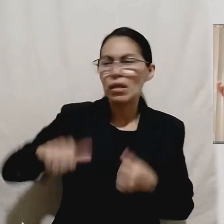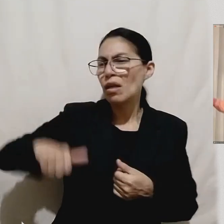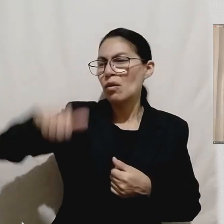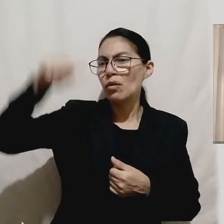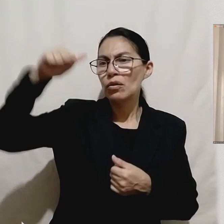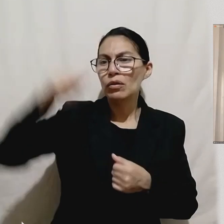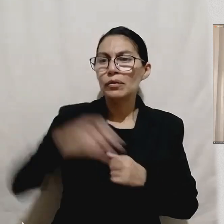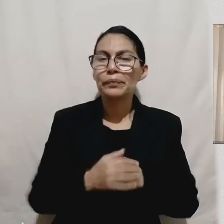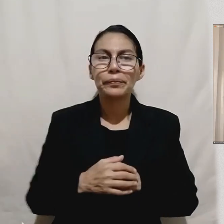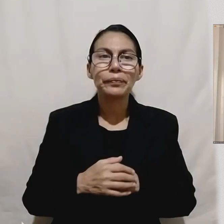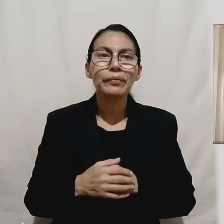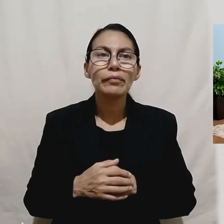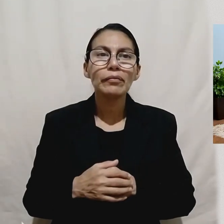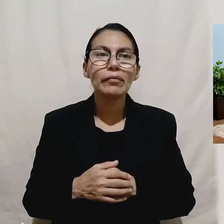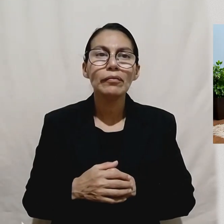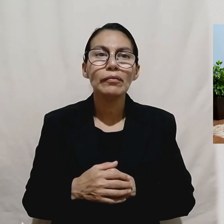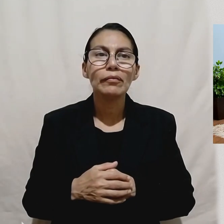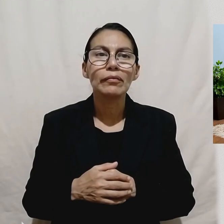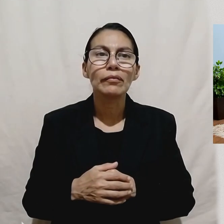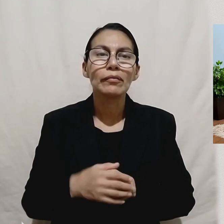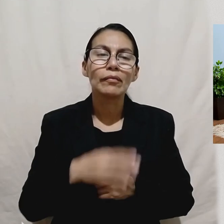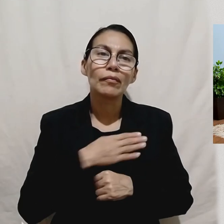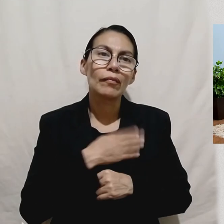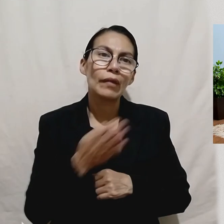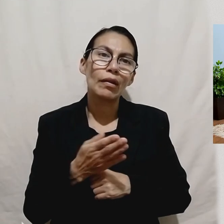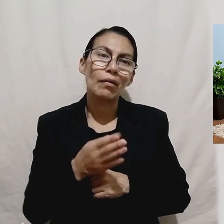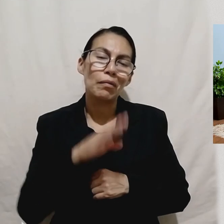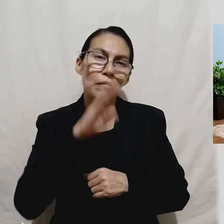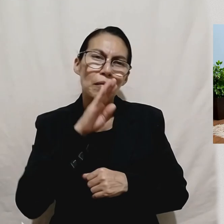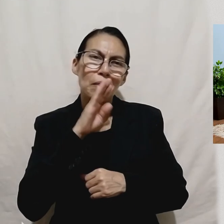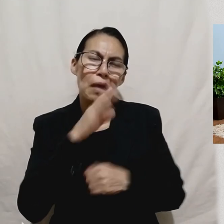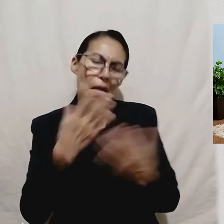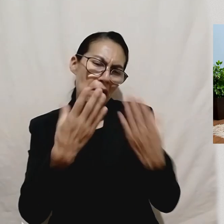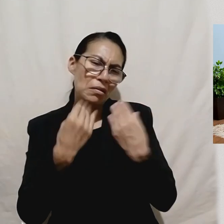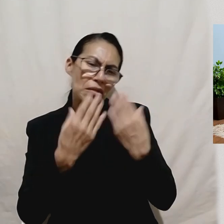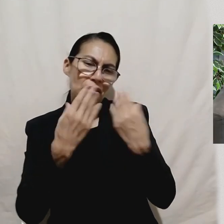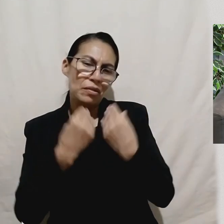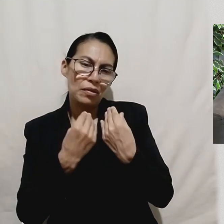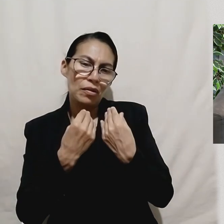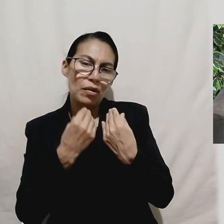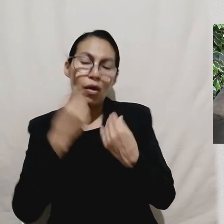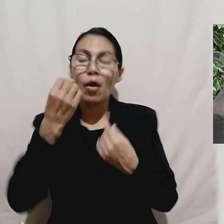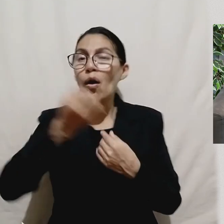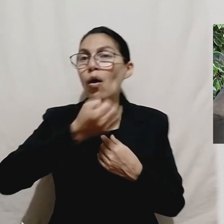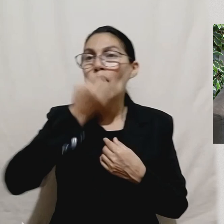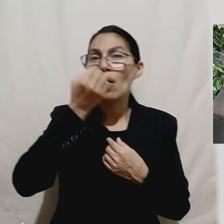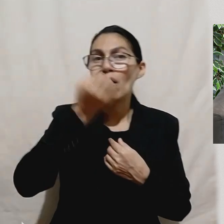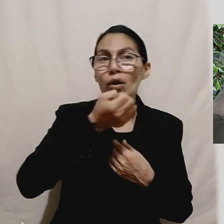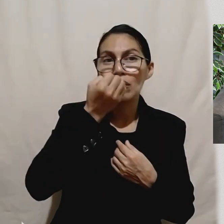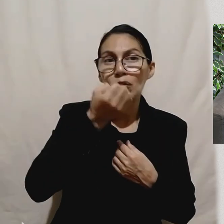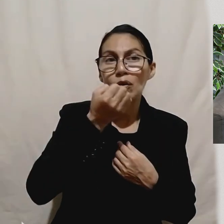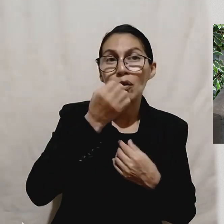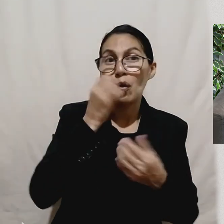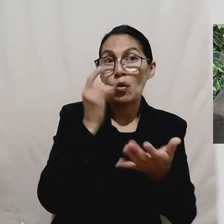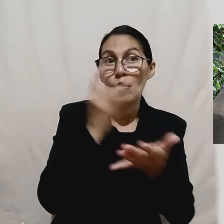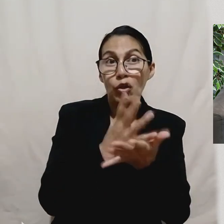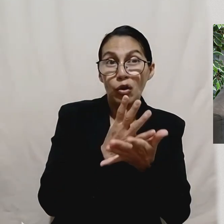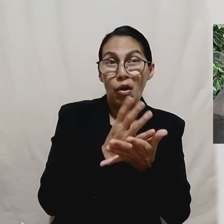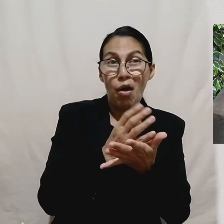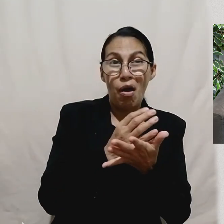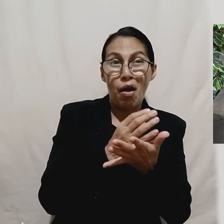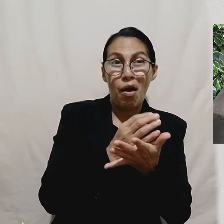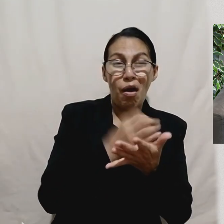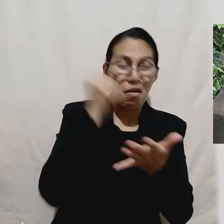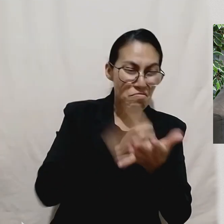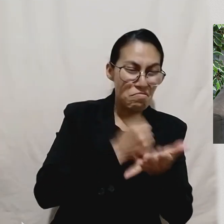a los adultos Sí sí este alguien me enseñó mi mamá No desde siempre que la oración no No necesariamente es